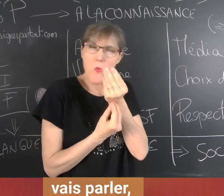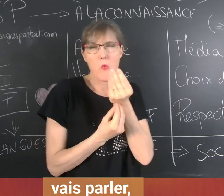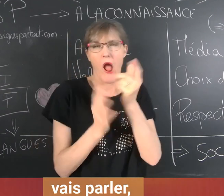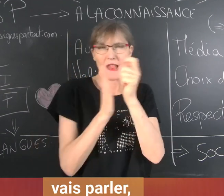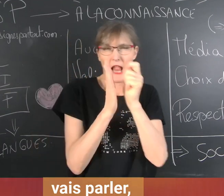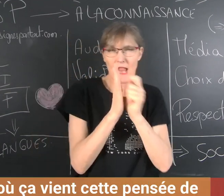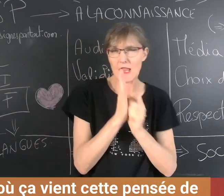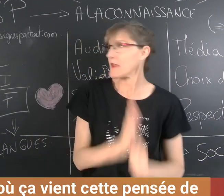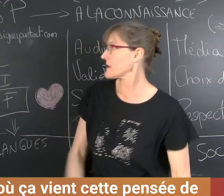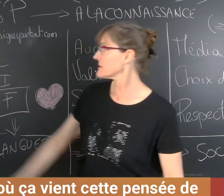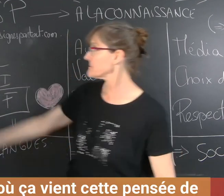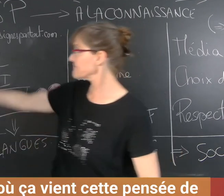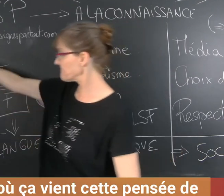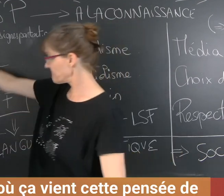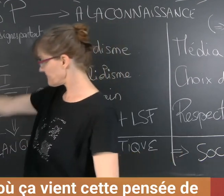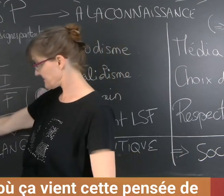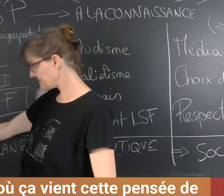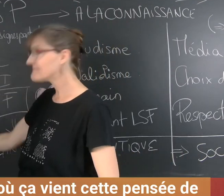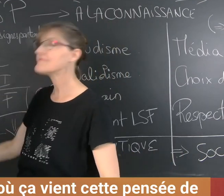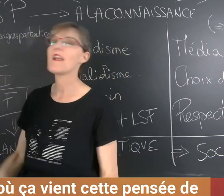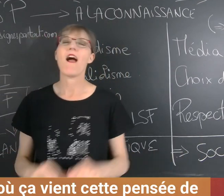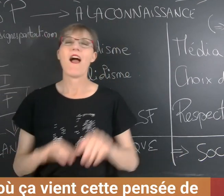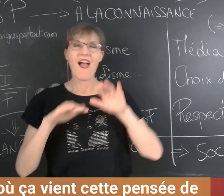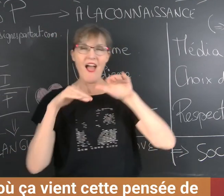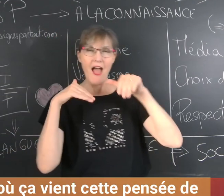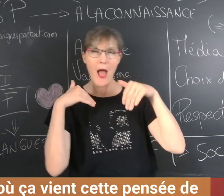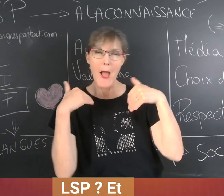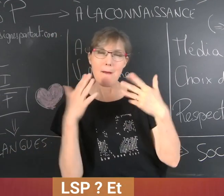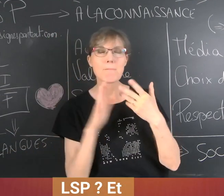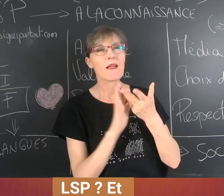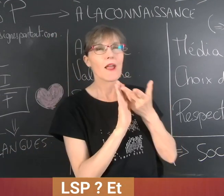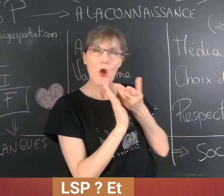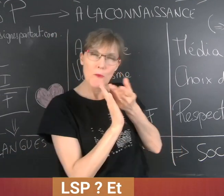vais parler d'où ça vient, cette pensée du LSP.